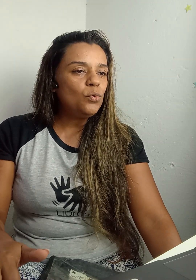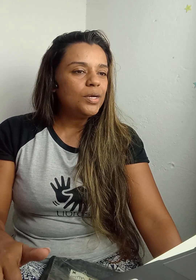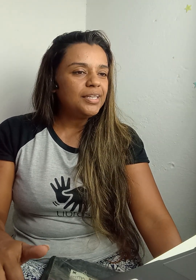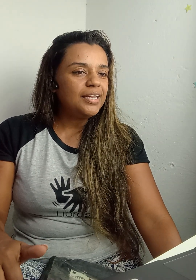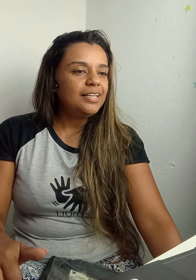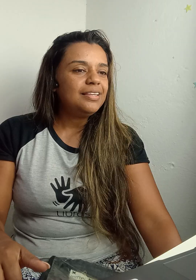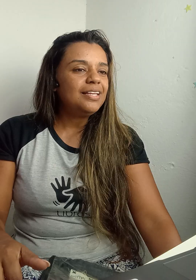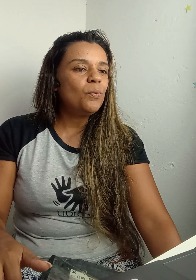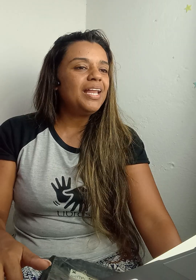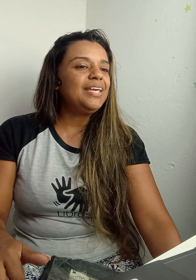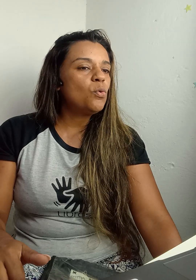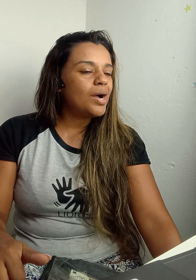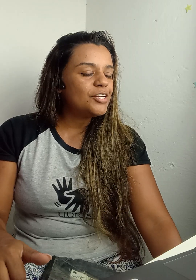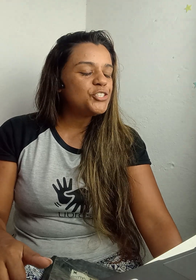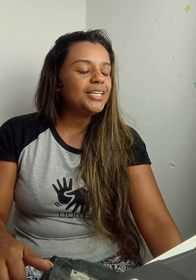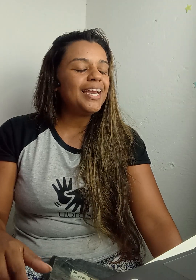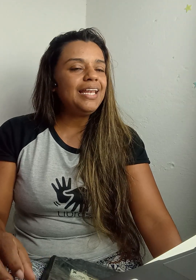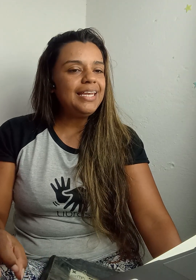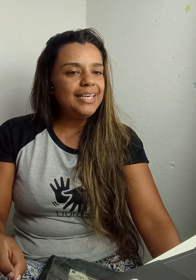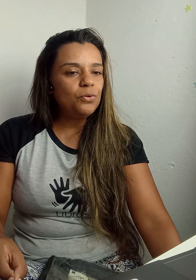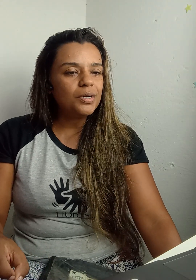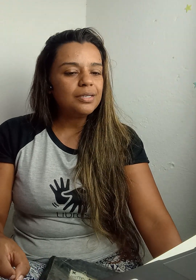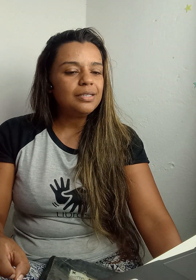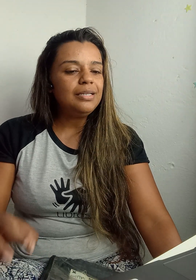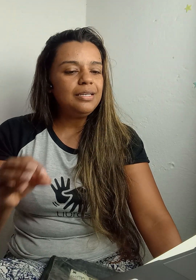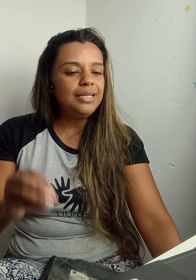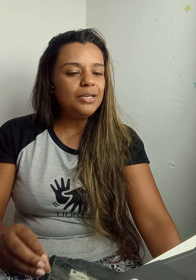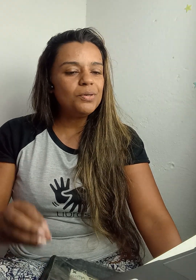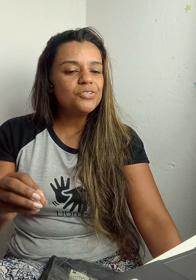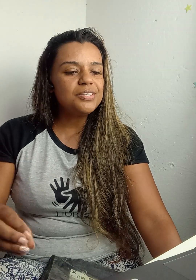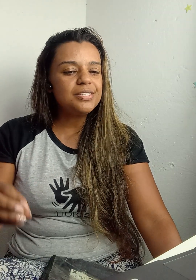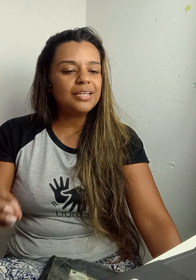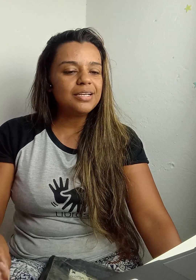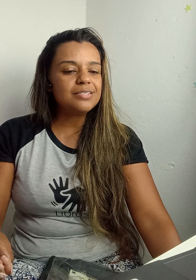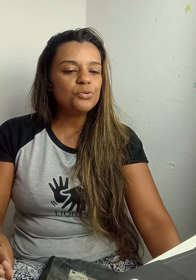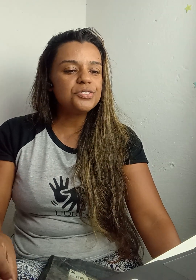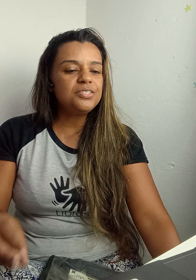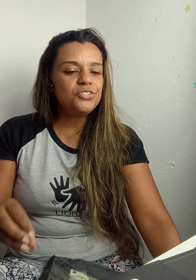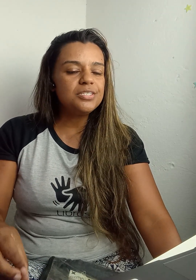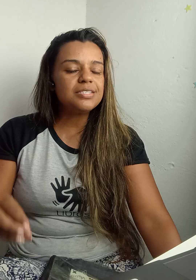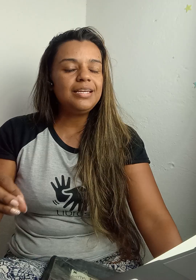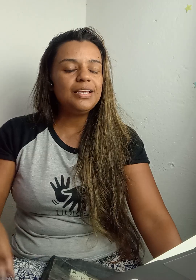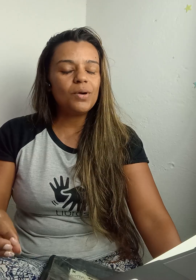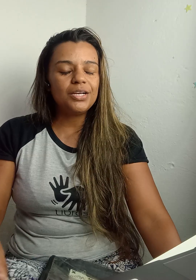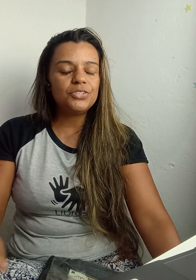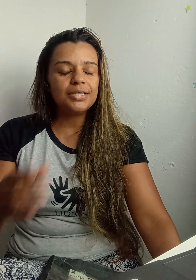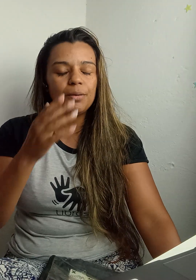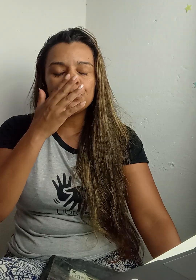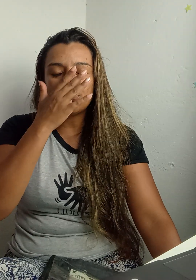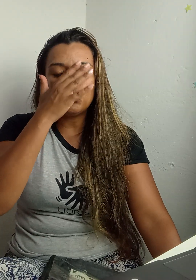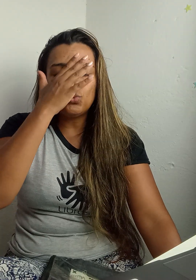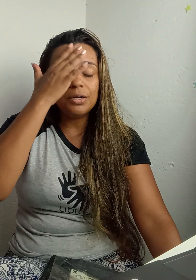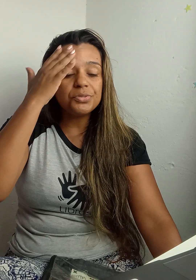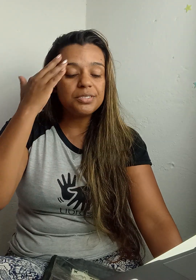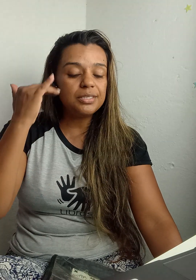Língua, né? Não é linguagem, é língua. Língua de sinais, não se diz linguagem, tá, pessoal? Nunca use esse